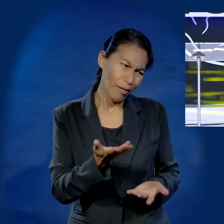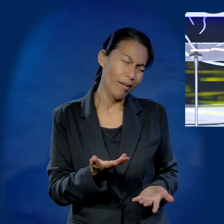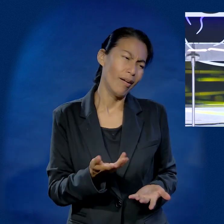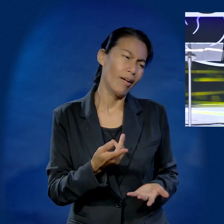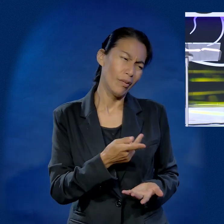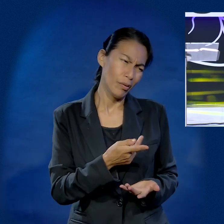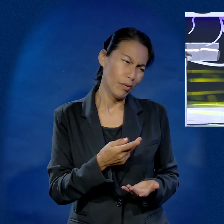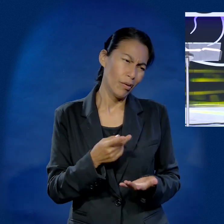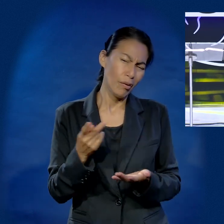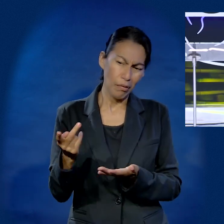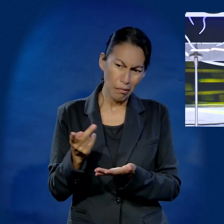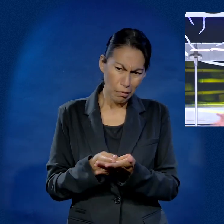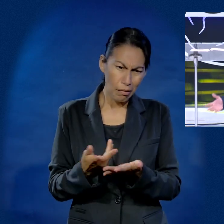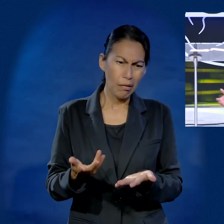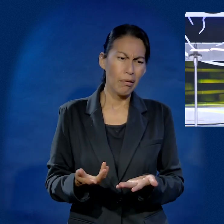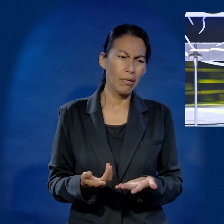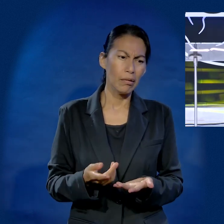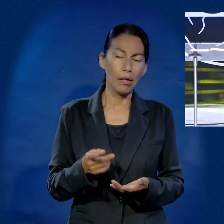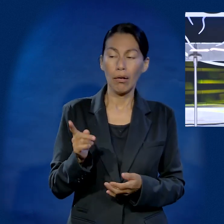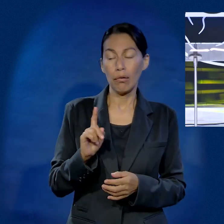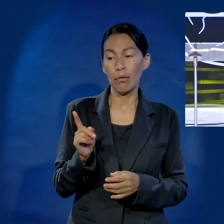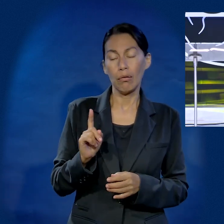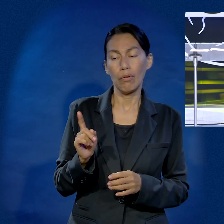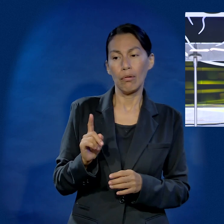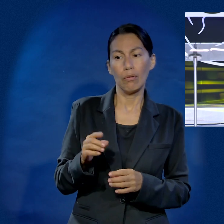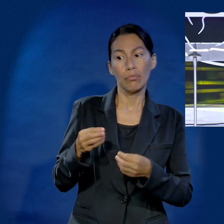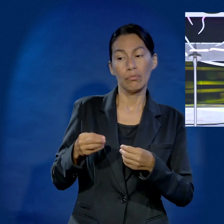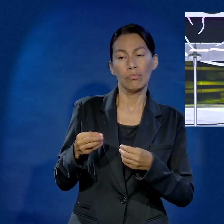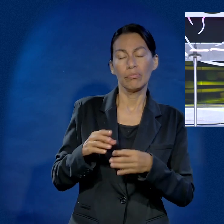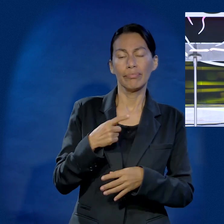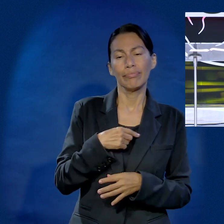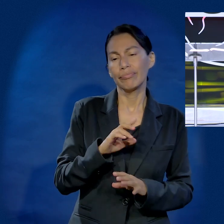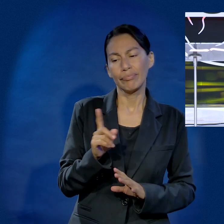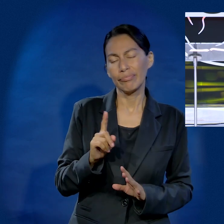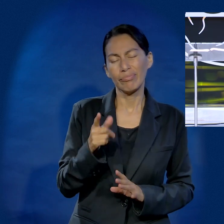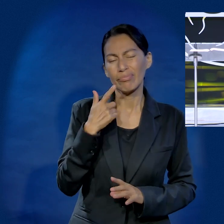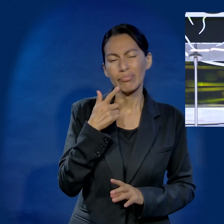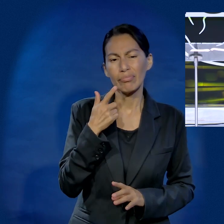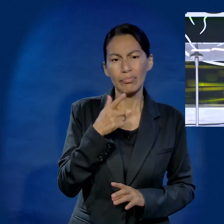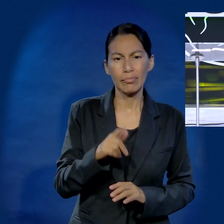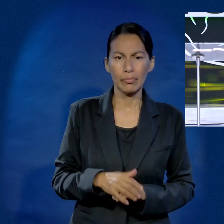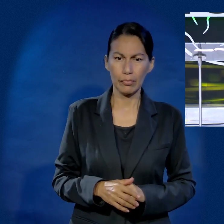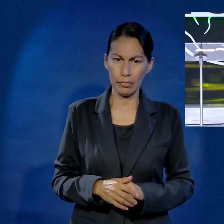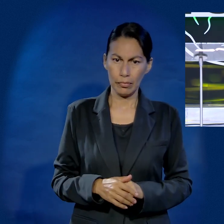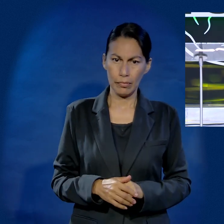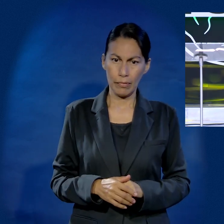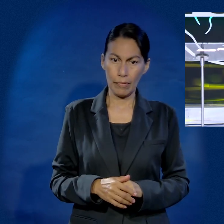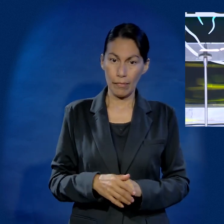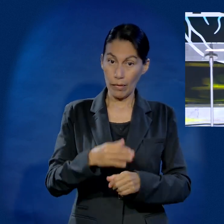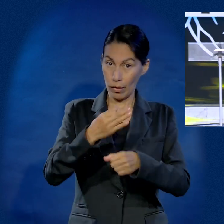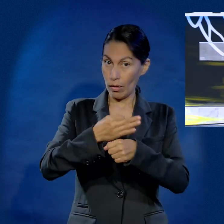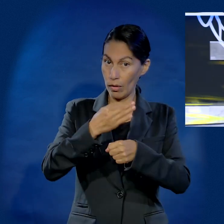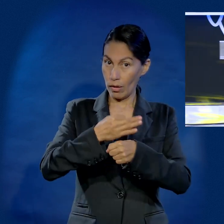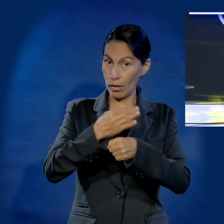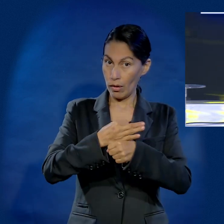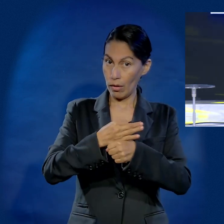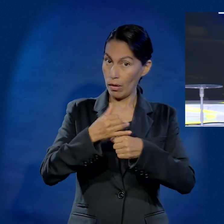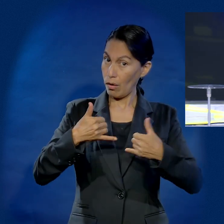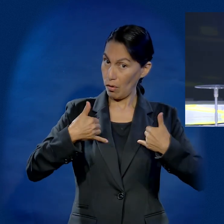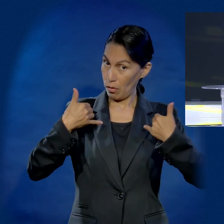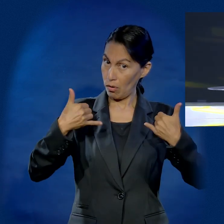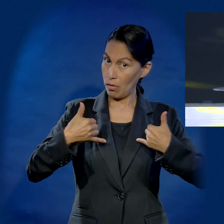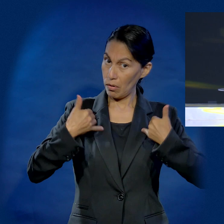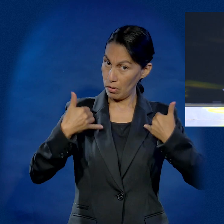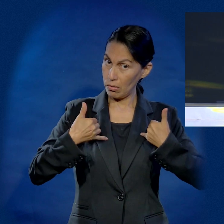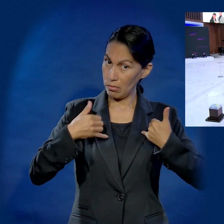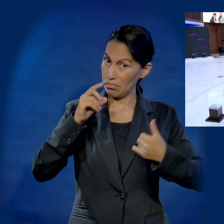así. Por lo menos recíbele los regalos. No, no, no, es que me comprometen. Ah. Hoy